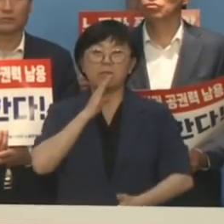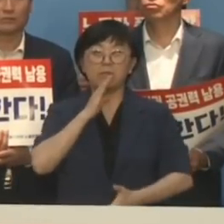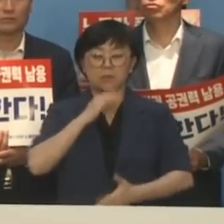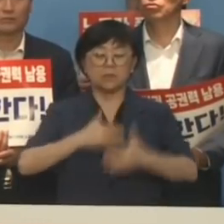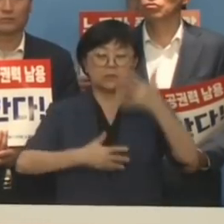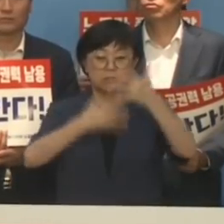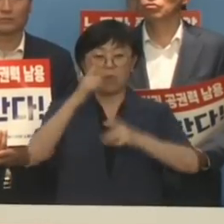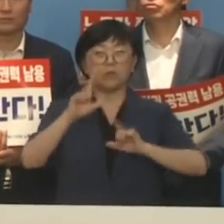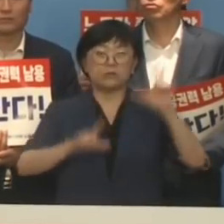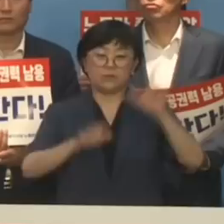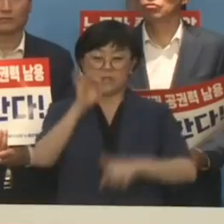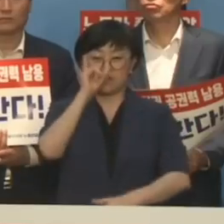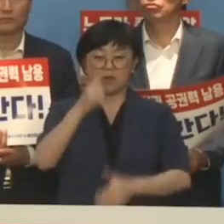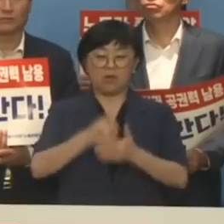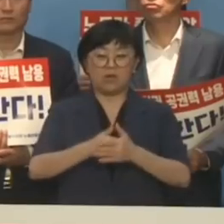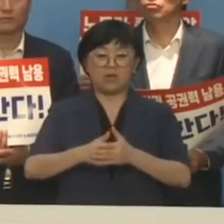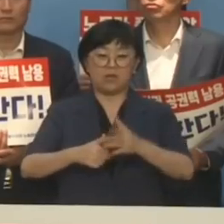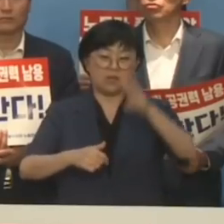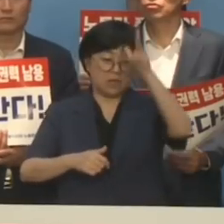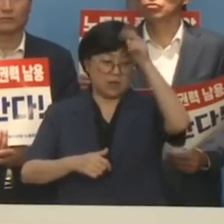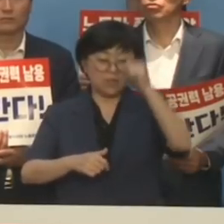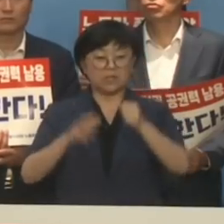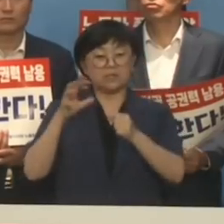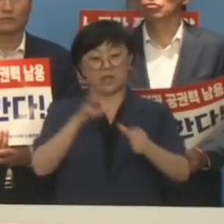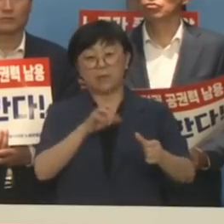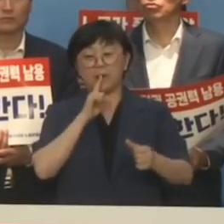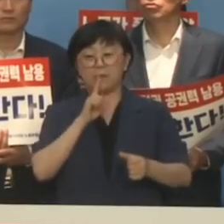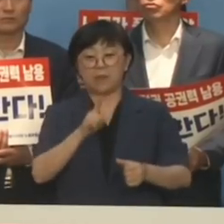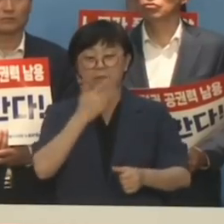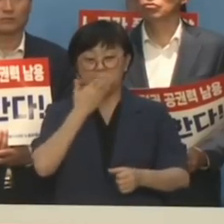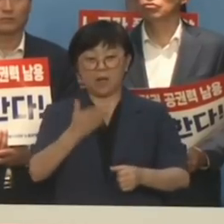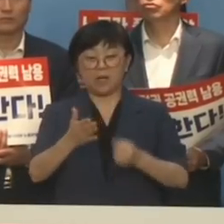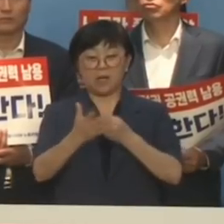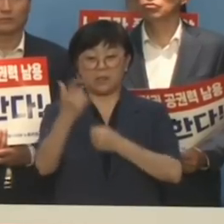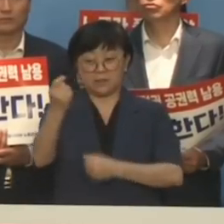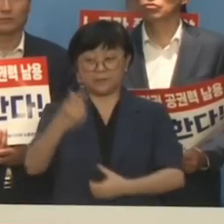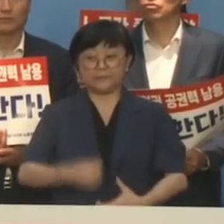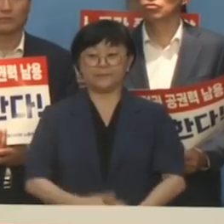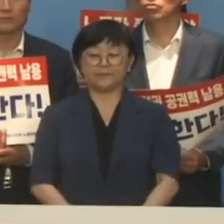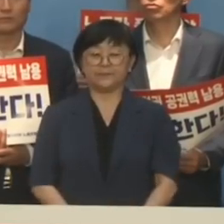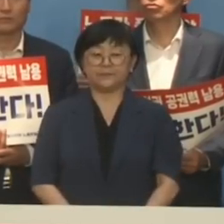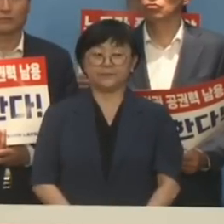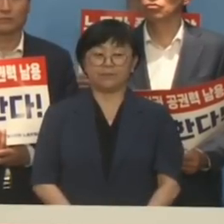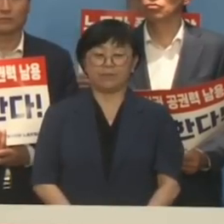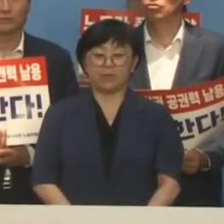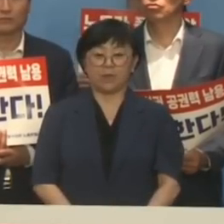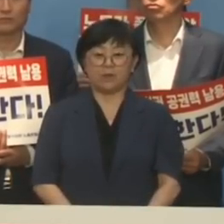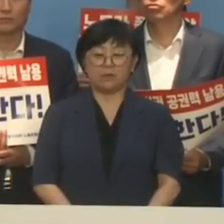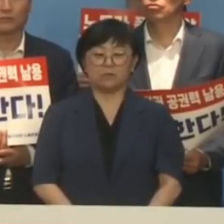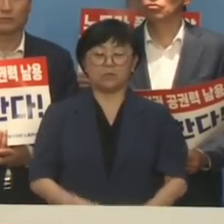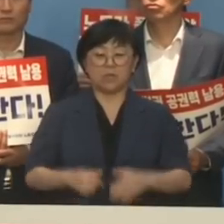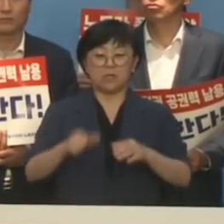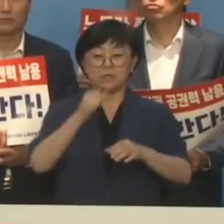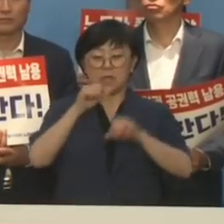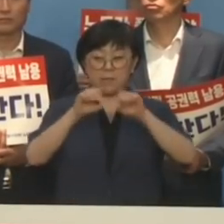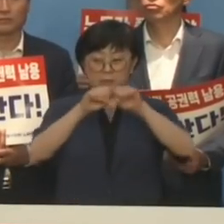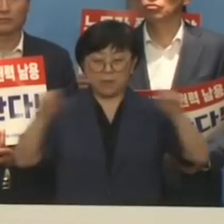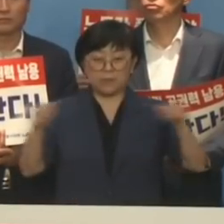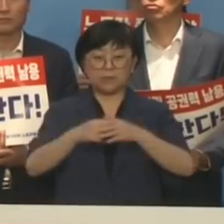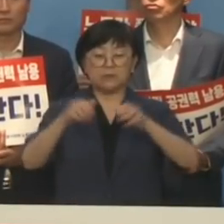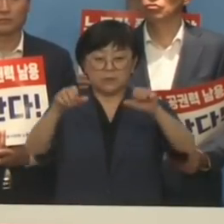장면 역시도 화면에 나옵니다. 경찰들이 진압할 것이 예상되자 막루에 붙어있던